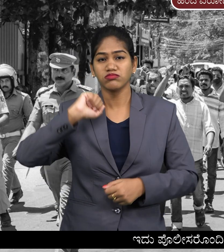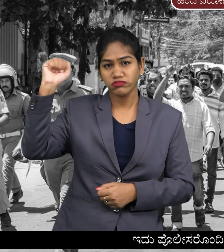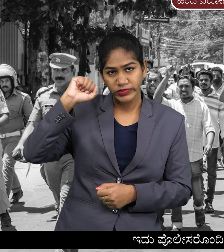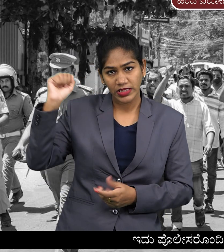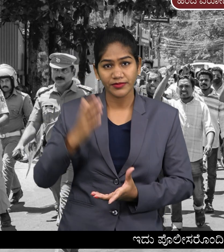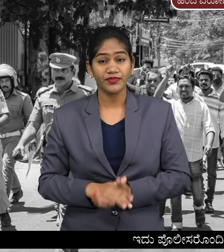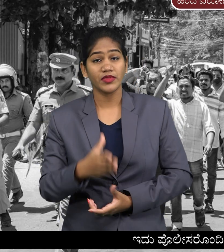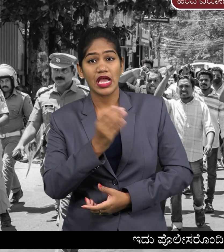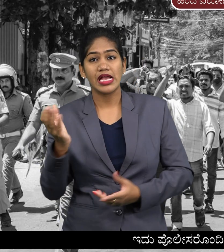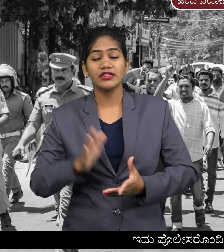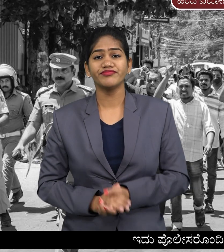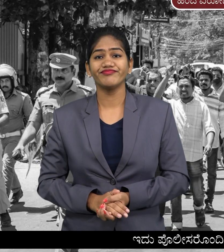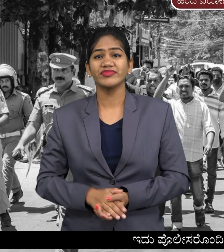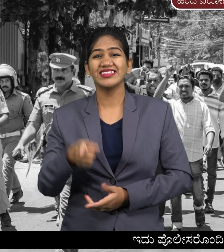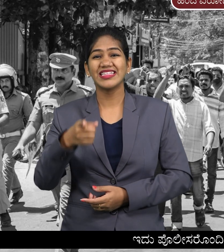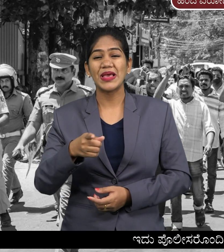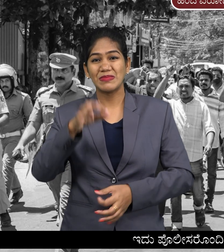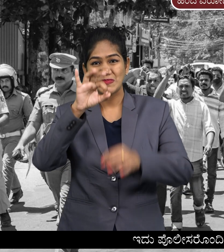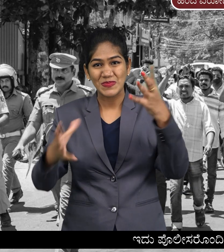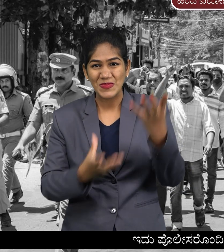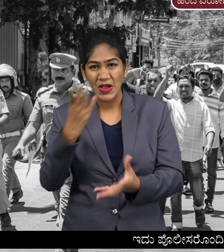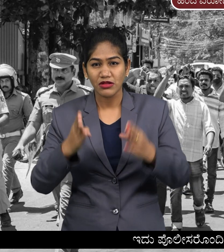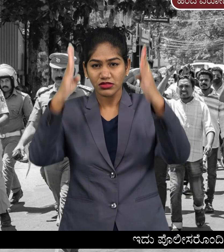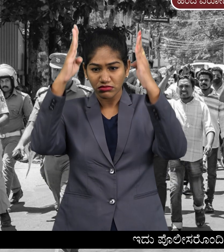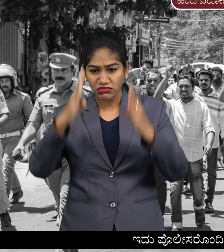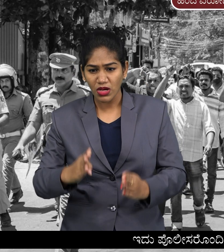ಇದು ಪೊಲೀಸರೊಂದಿಗೆ ಘರ್ಷಣೆ ಕಾರಣವಾಯಿತು.